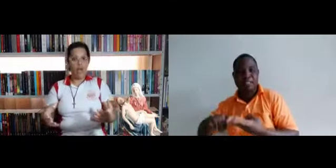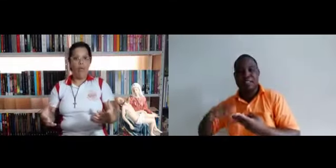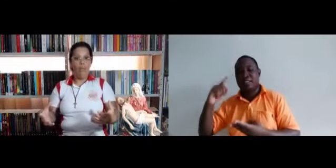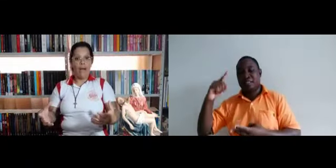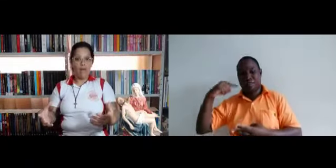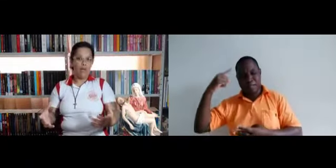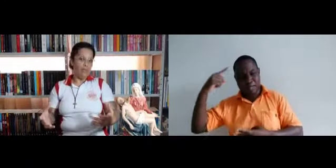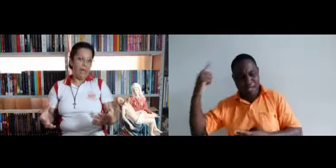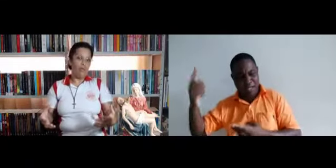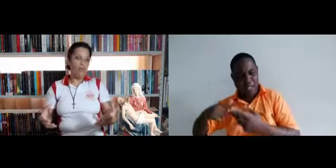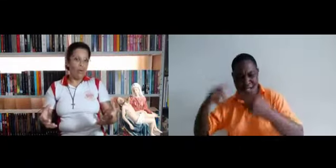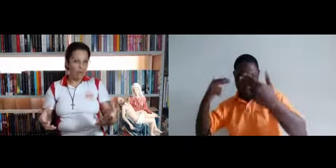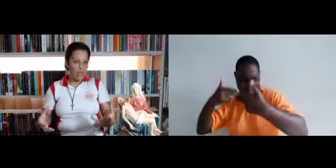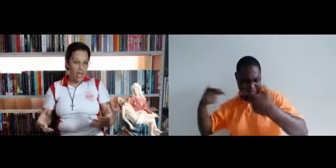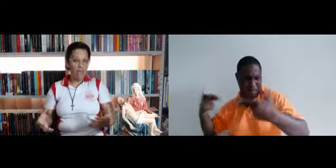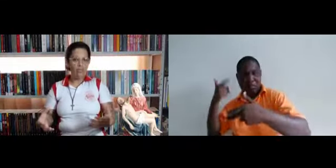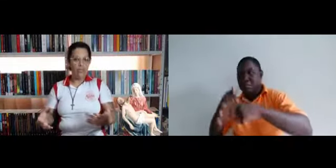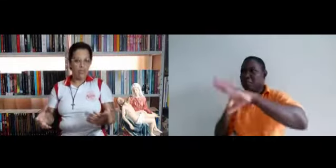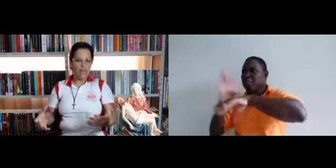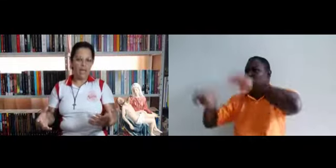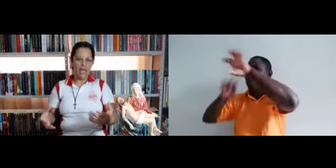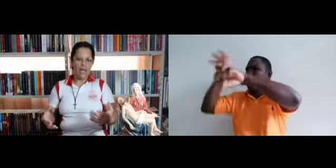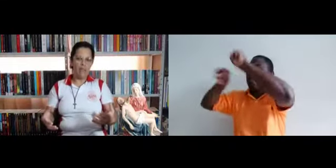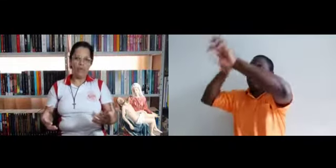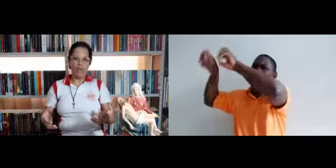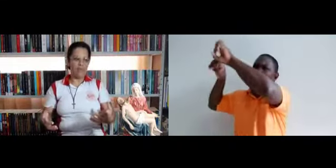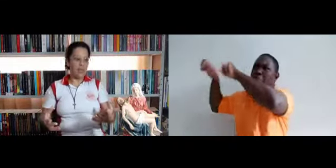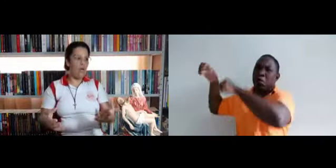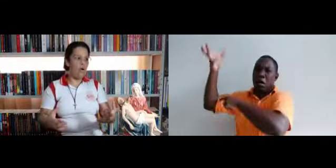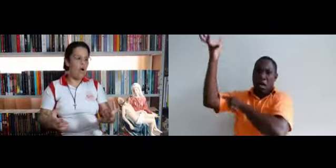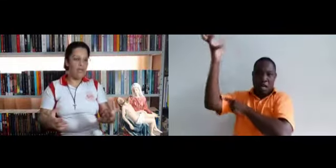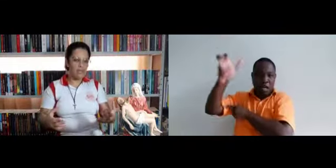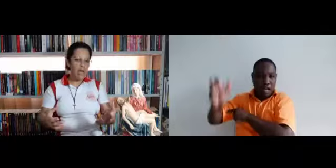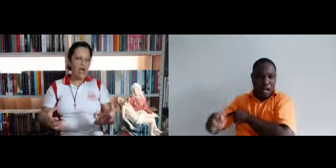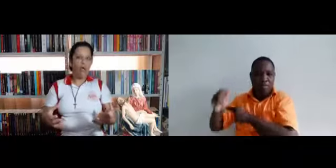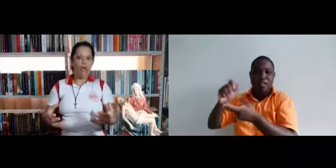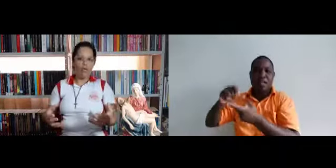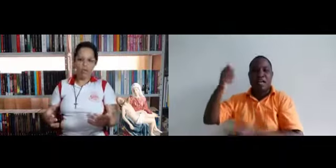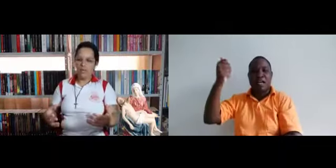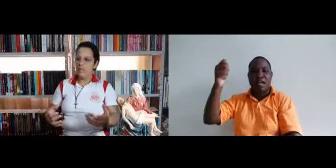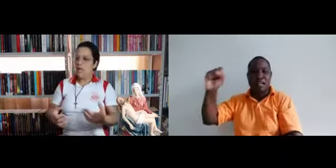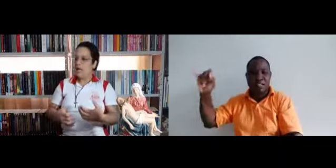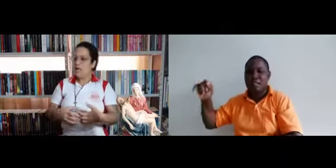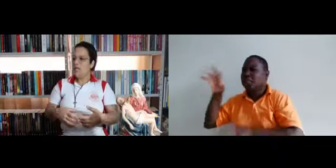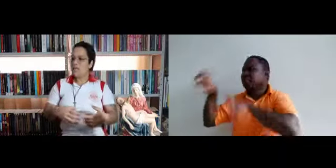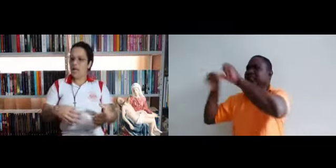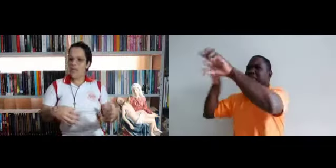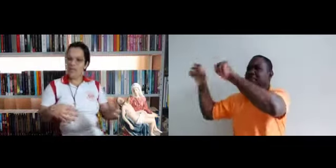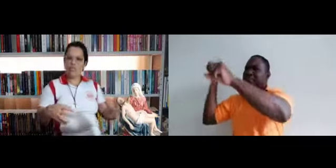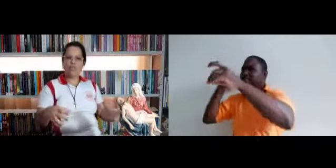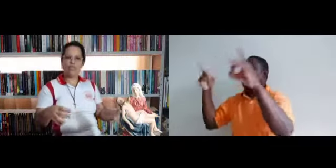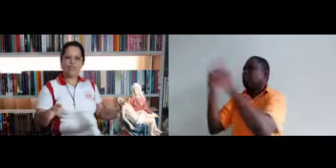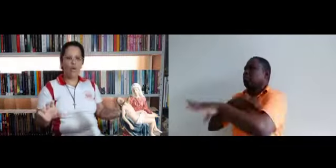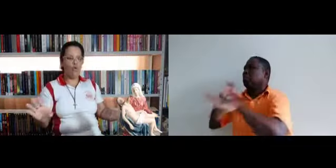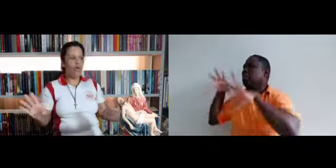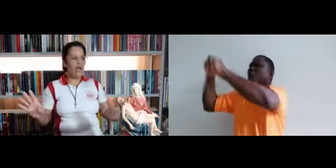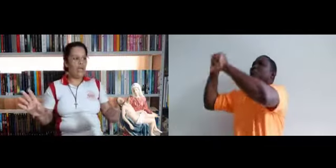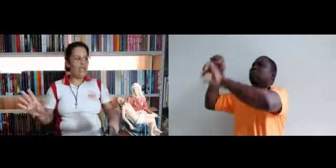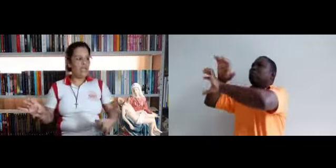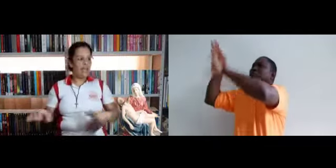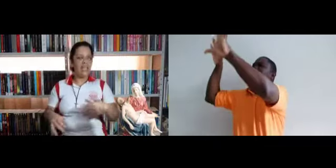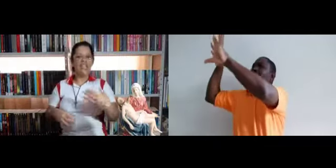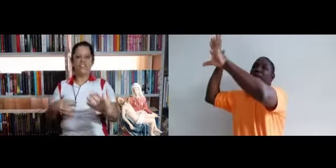tinha o maior império colonial também da época, as melhores colônias, e estava aí às voltas